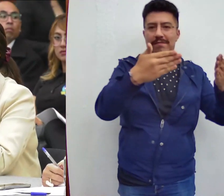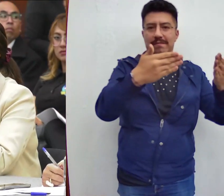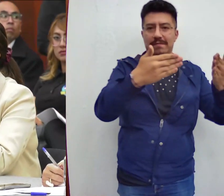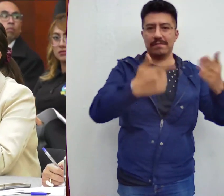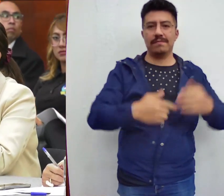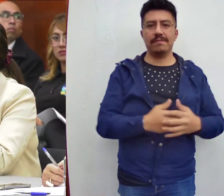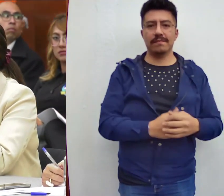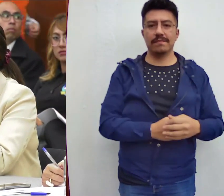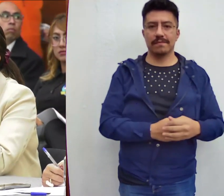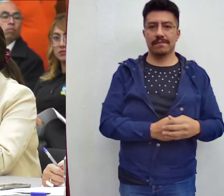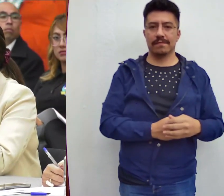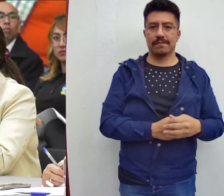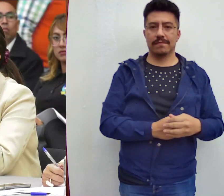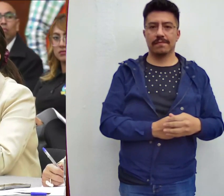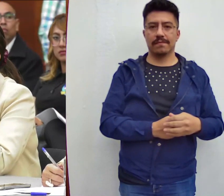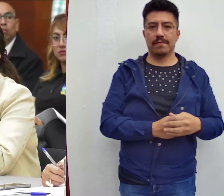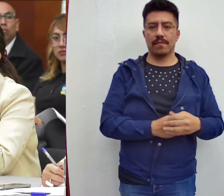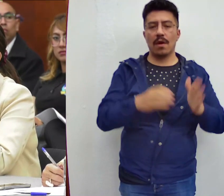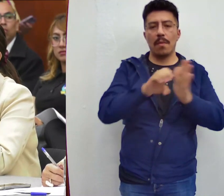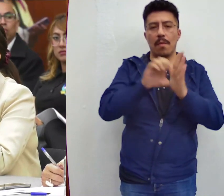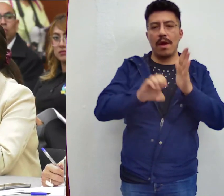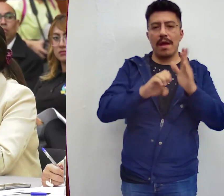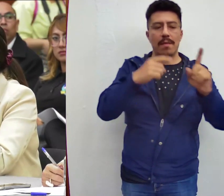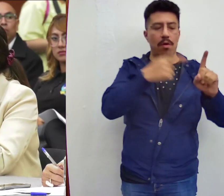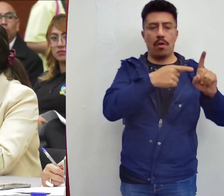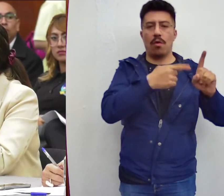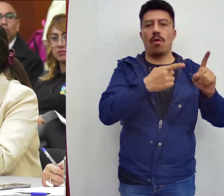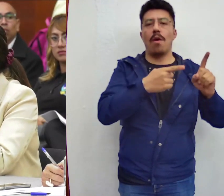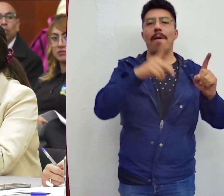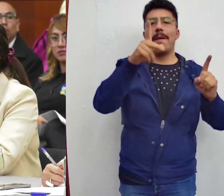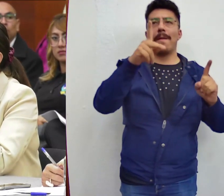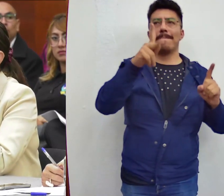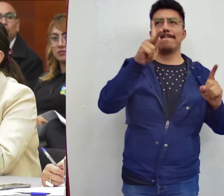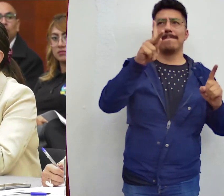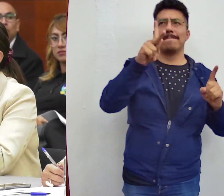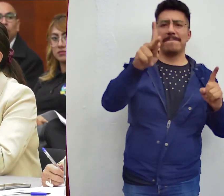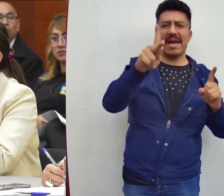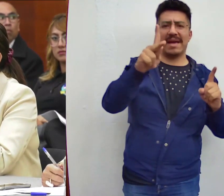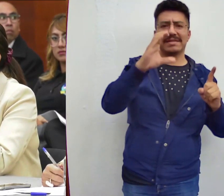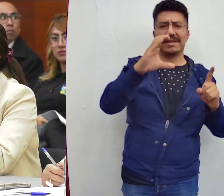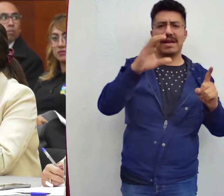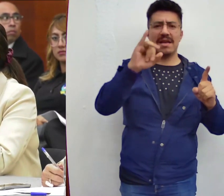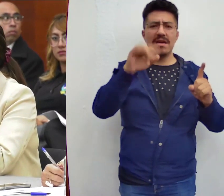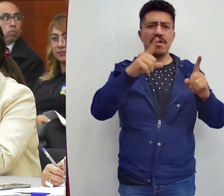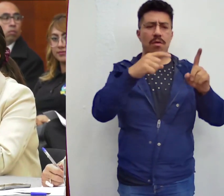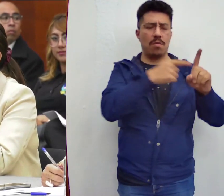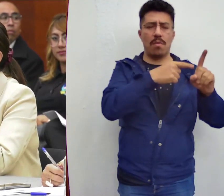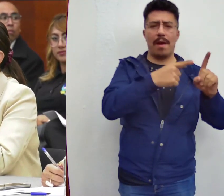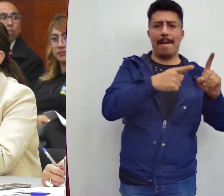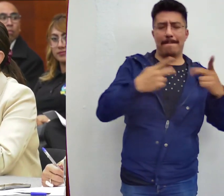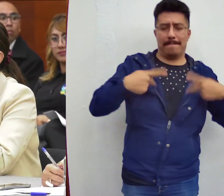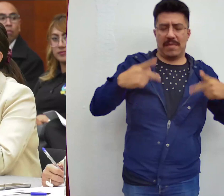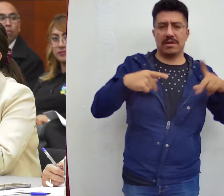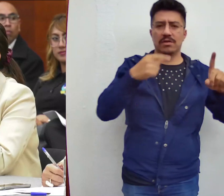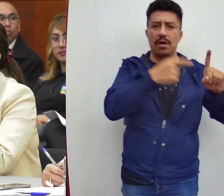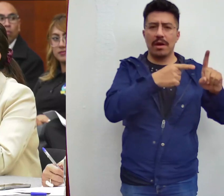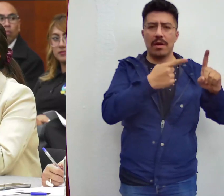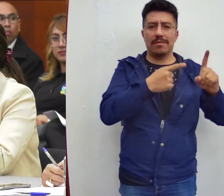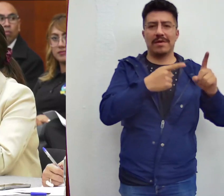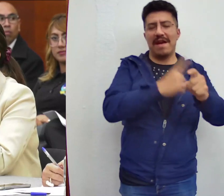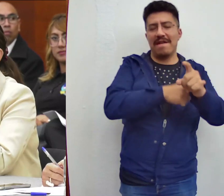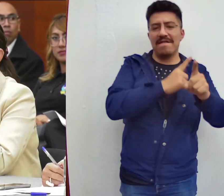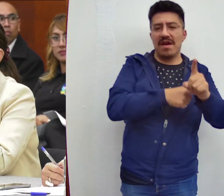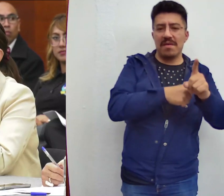actitudinales, ¿no? No es lo mismo una persona con parálisis cerebral en un estatus medio que puede